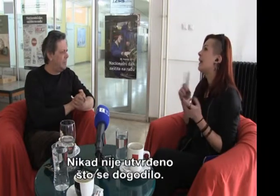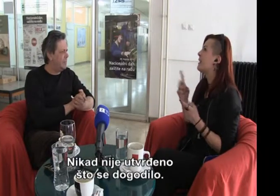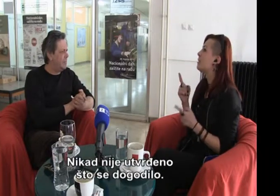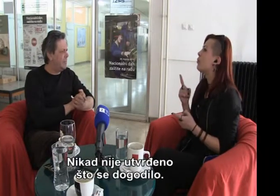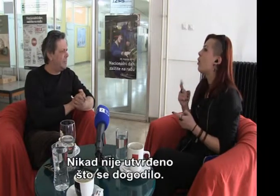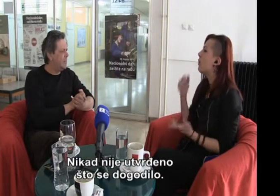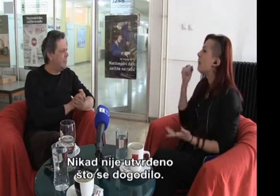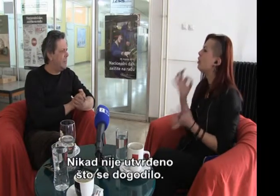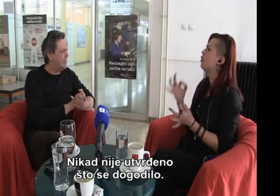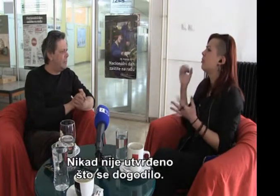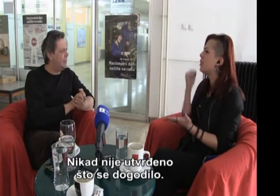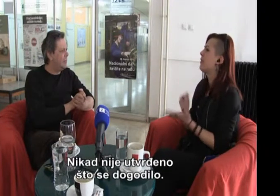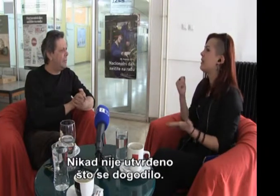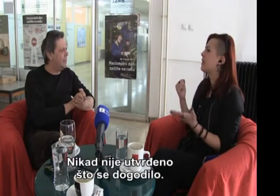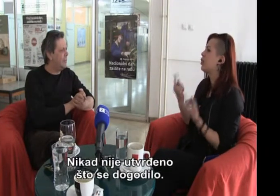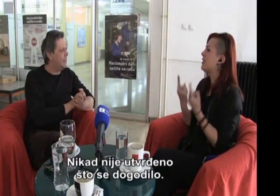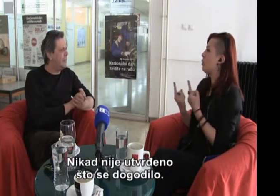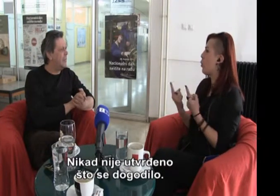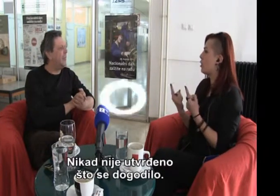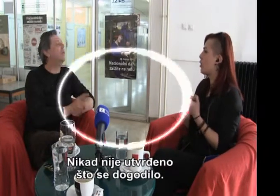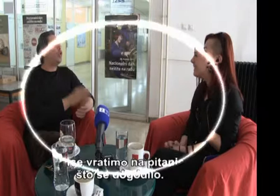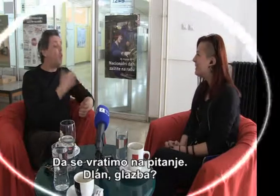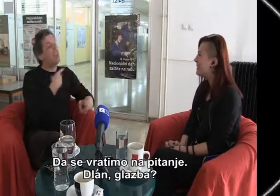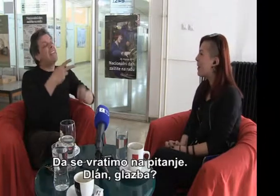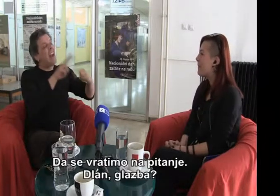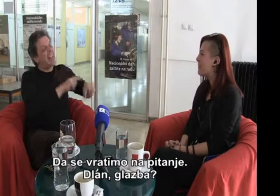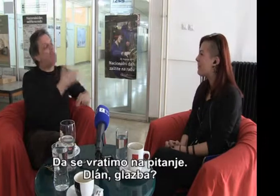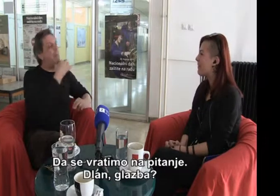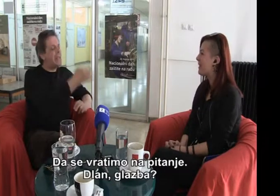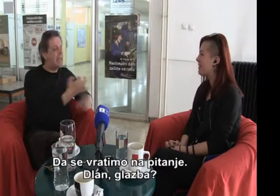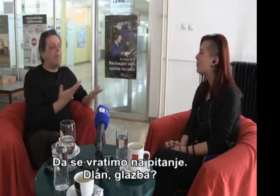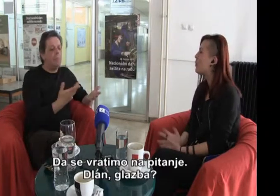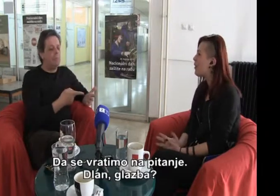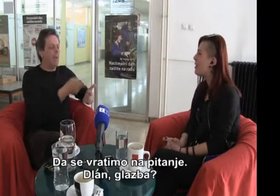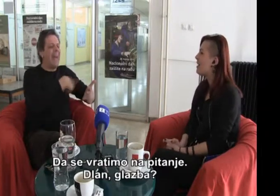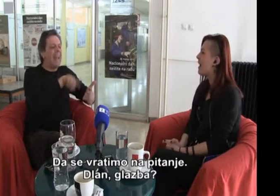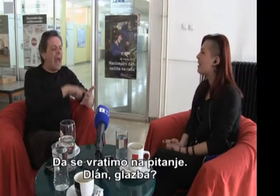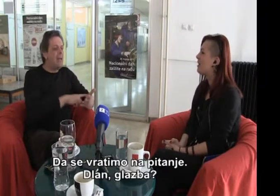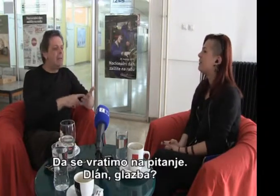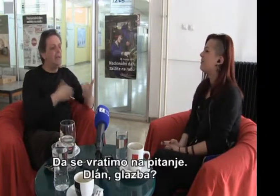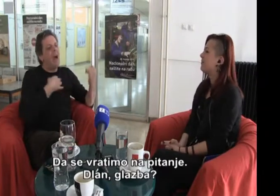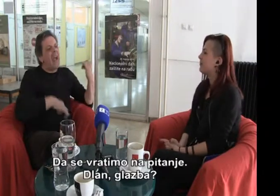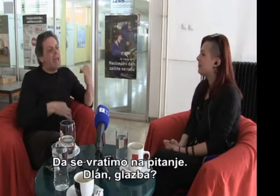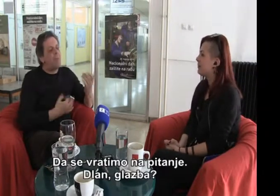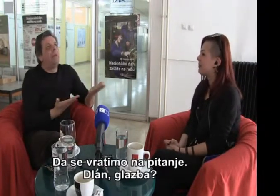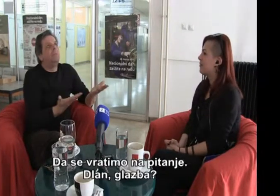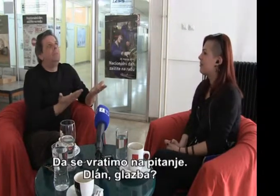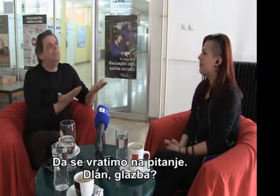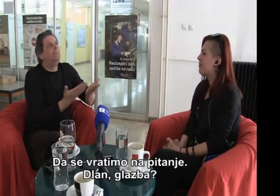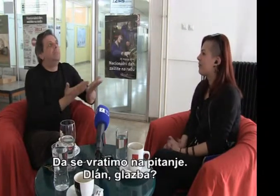nekad nismo baš potrebni, nisam se dogodila. Dobro, da se vratimo na pitanje. Dobro. Dlan, glazba.